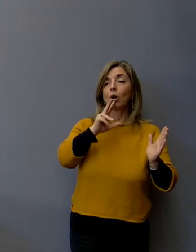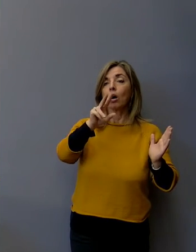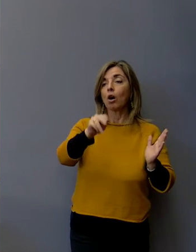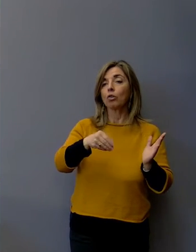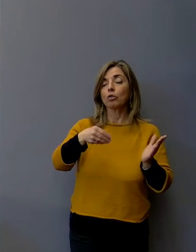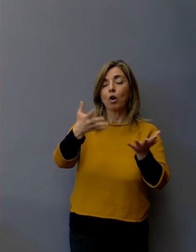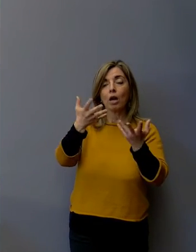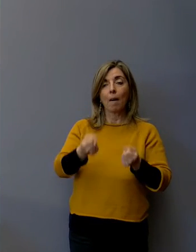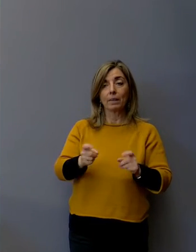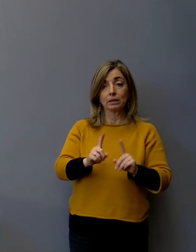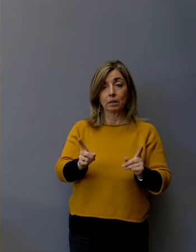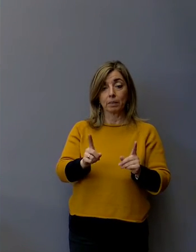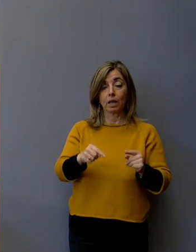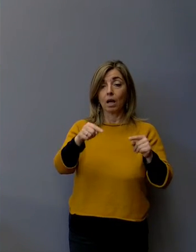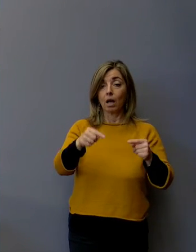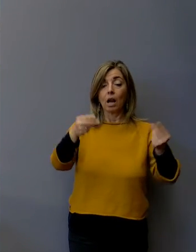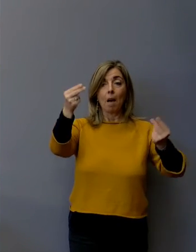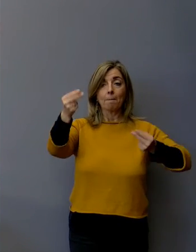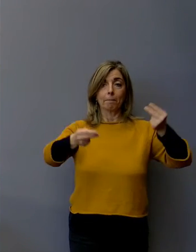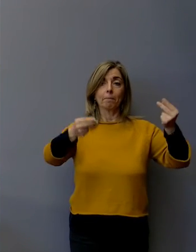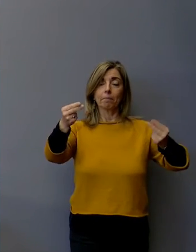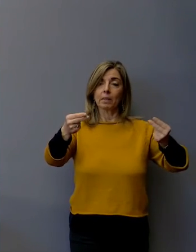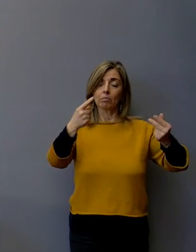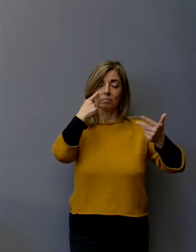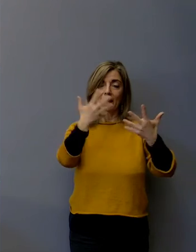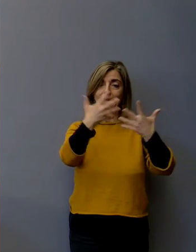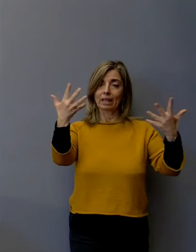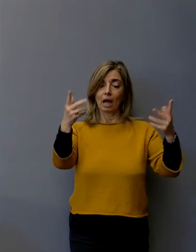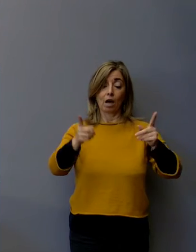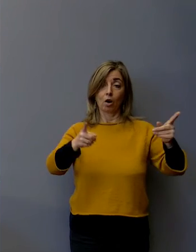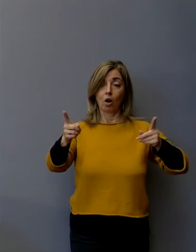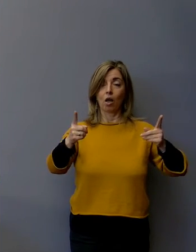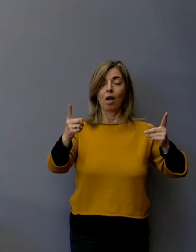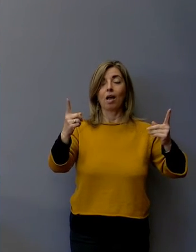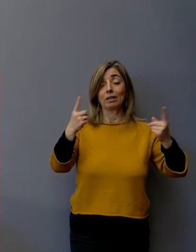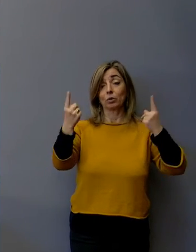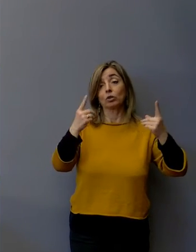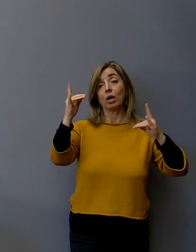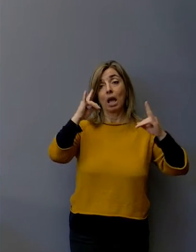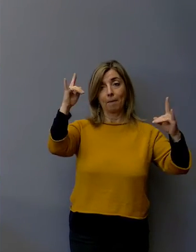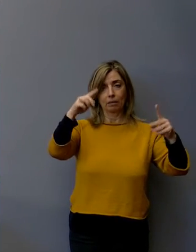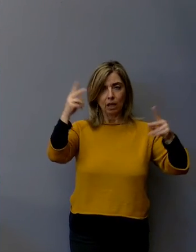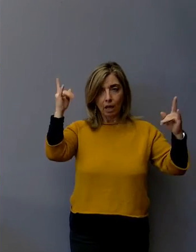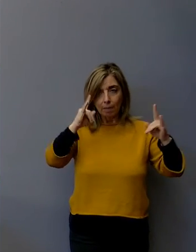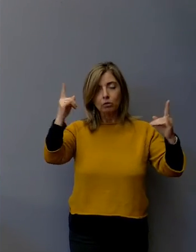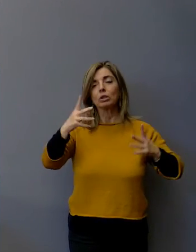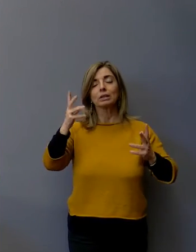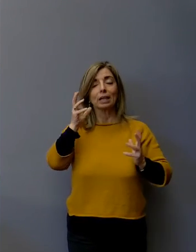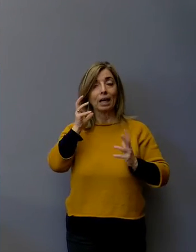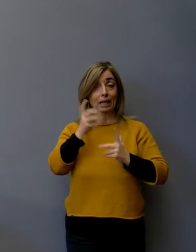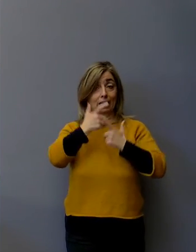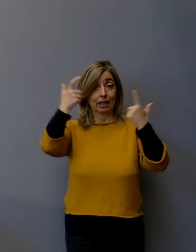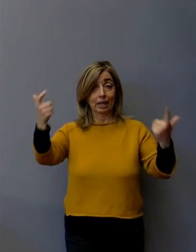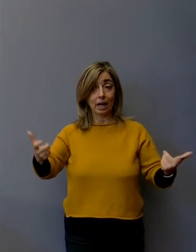che fotografa l'emergenza ma non ho la forza di affrontarla e l'emergenza è grave la crisi derivante dalla pandemia si è abbattuta in modo più